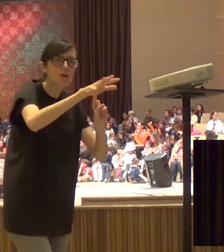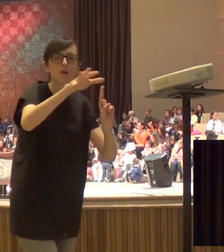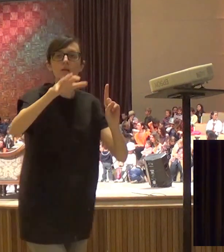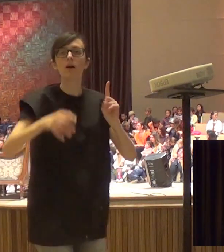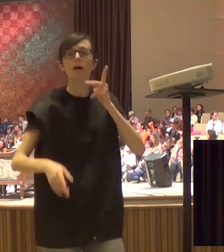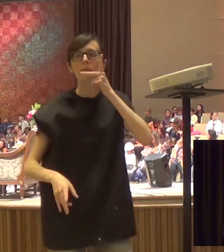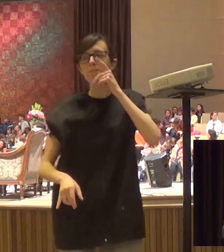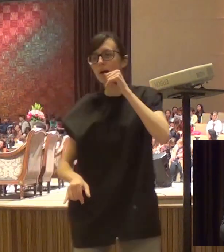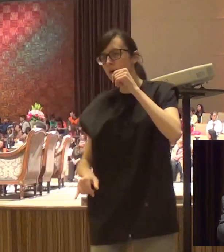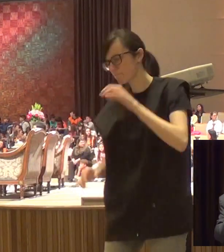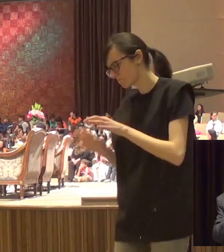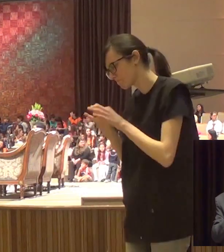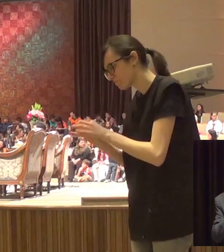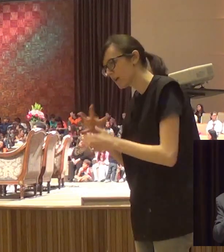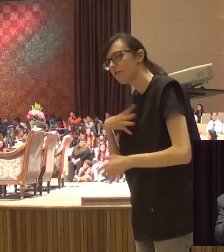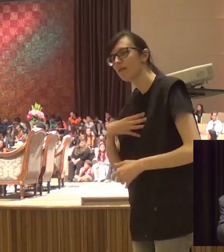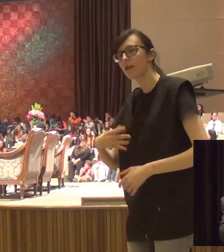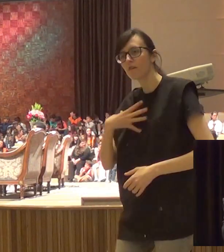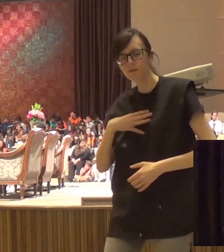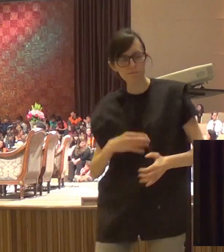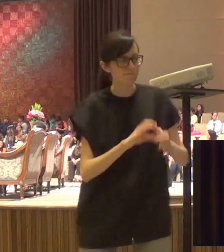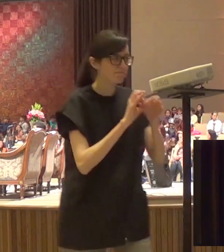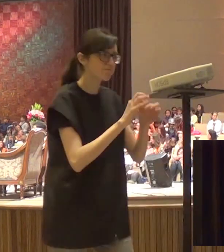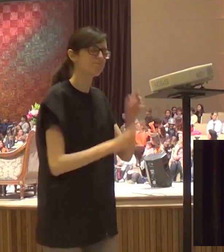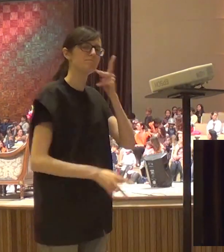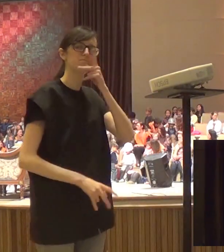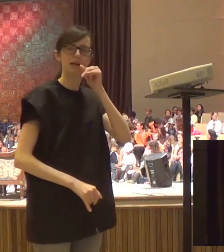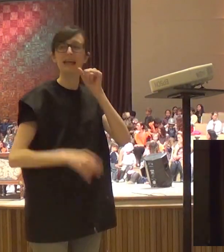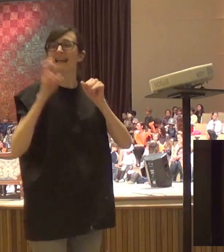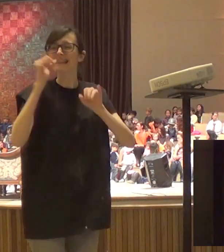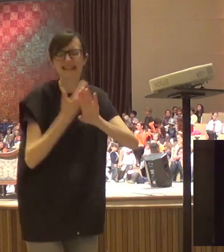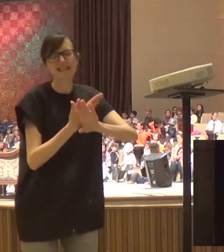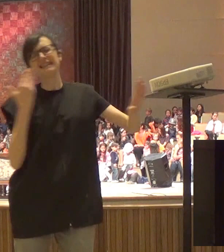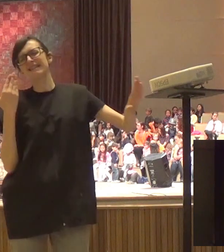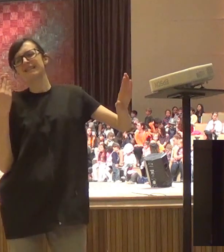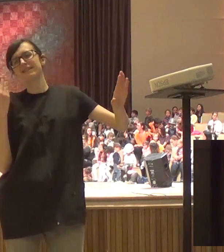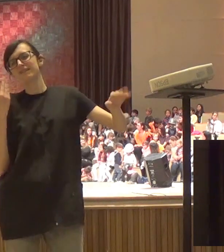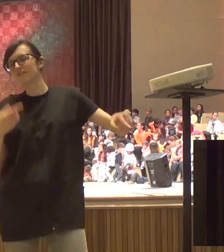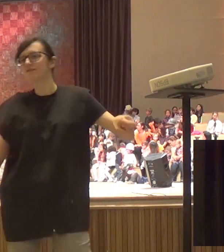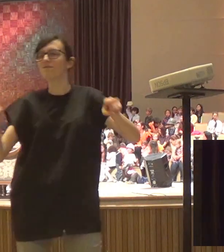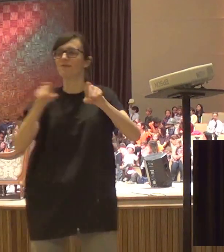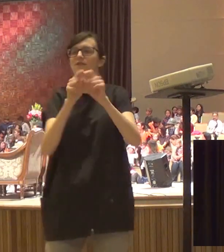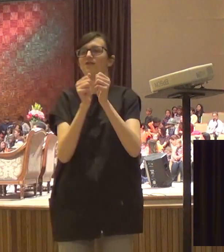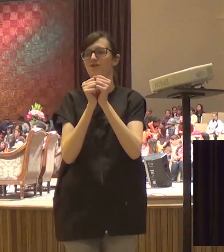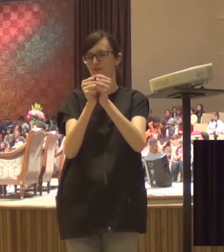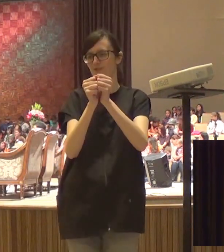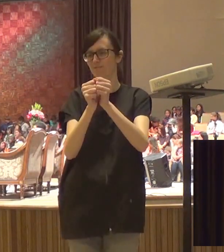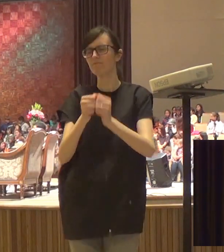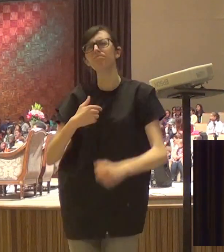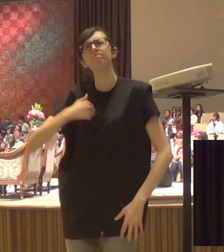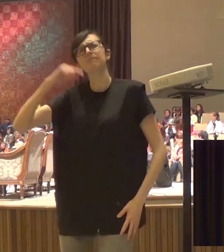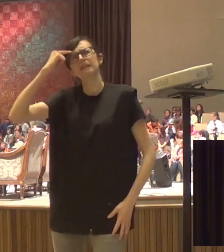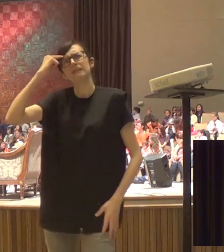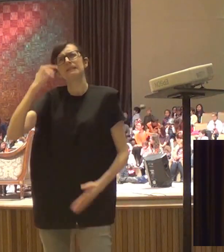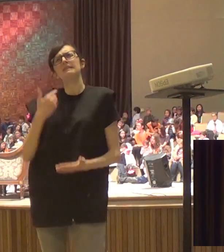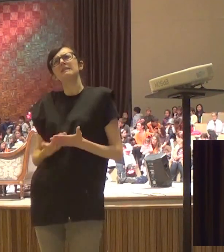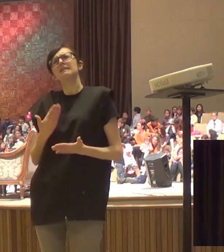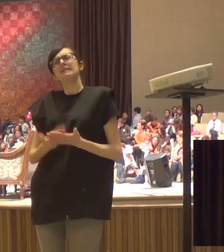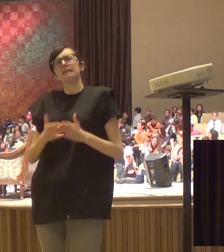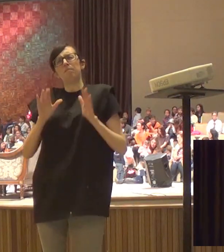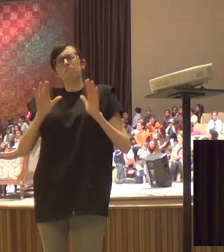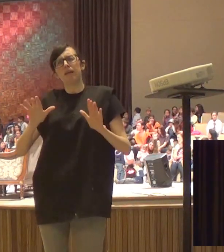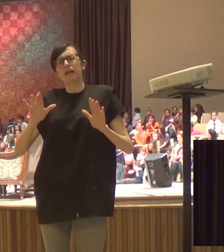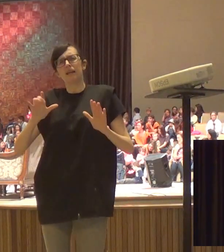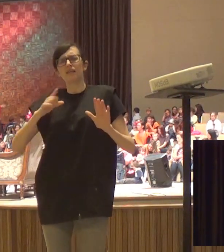coração dos pais fosse atraído ao coração dos filhos. E o coração dos filhos fosse atraído ao coração dos pais. Segunda